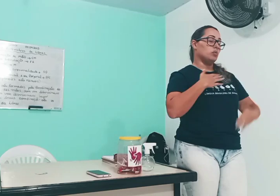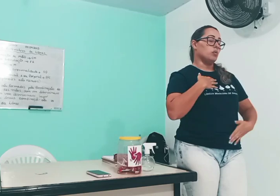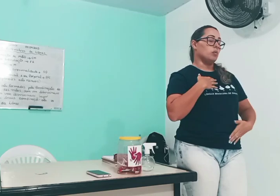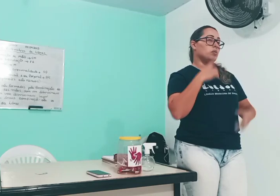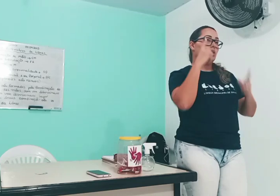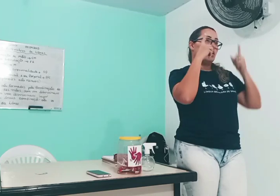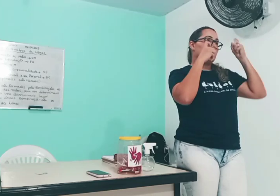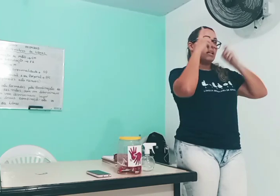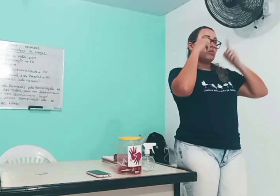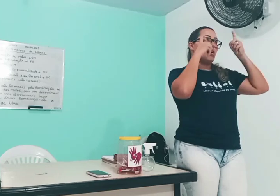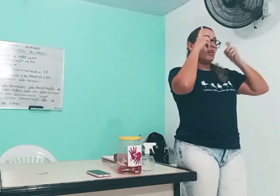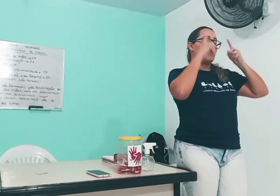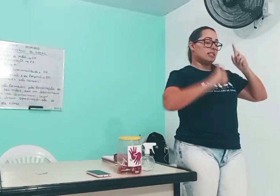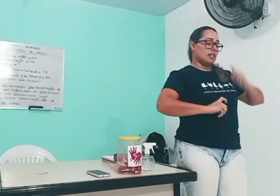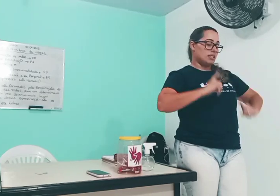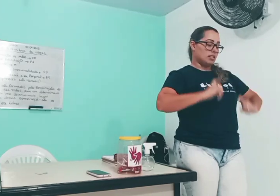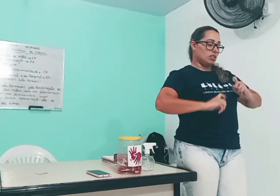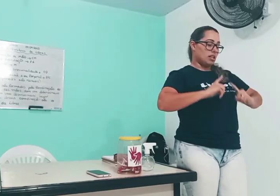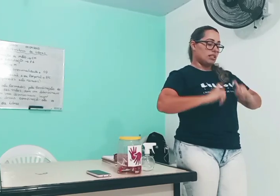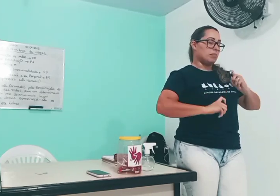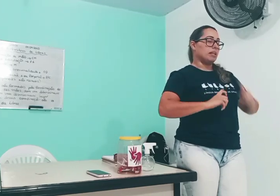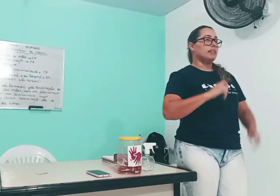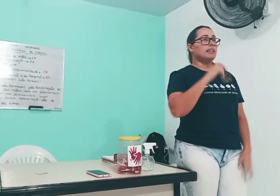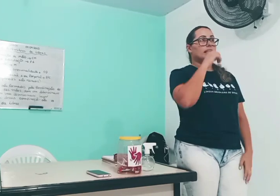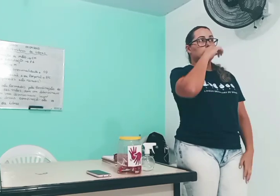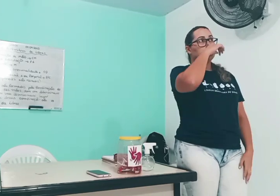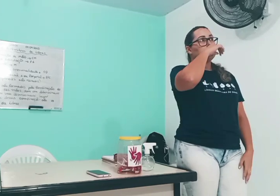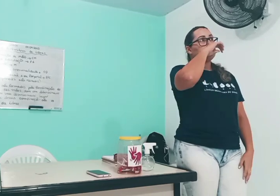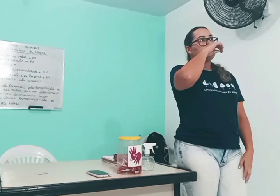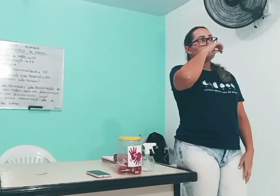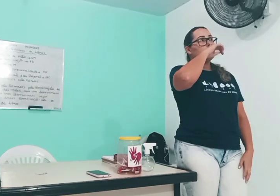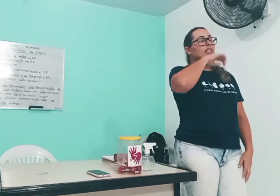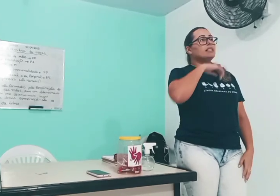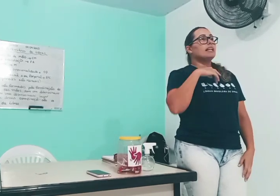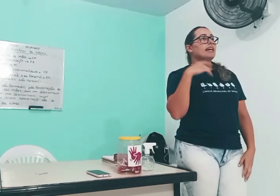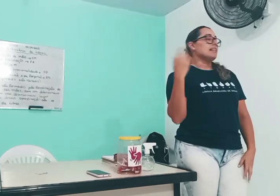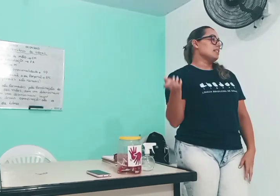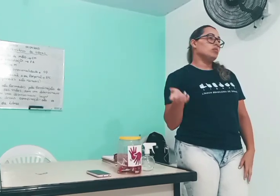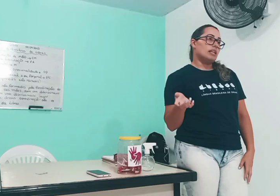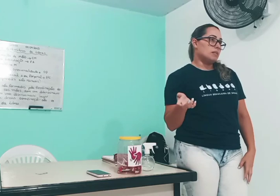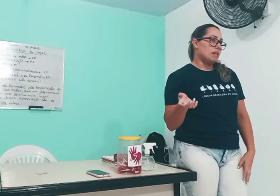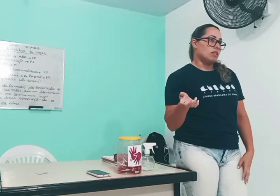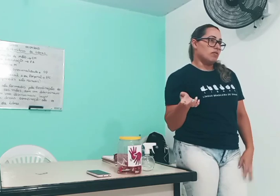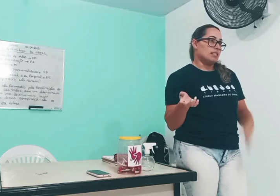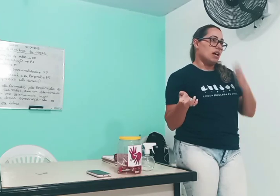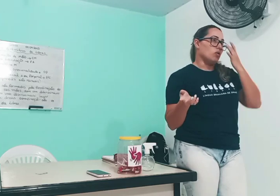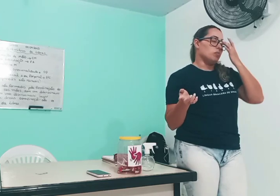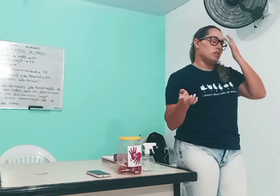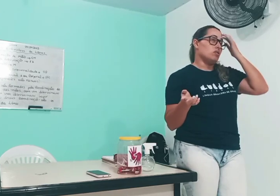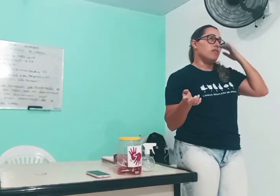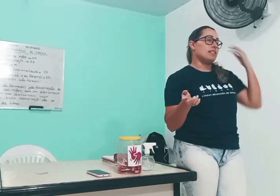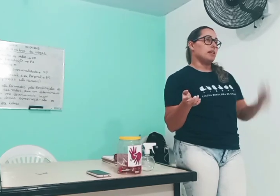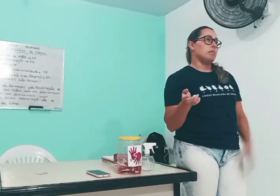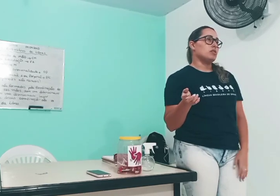corpo. Mas só fazer assim já dá para entender. Esse não tem expressão facial. Eu não preciso fazer